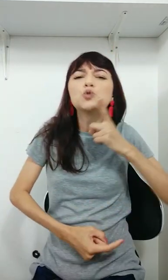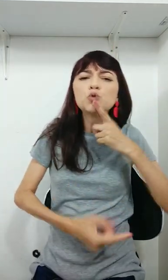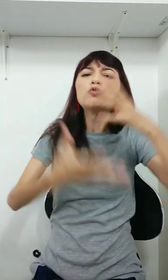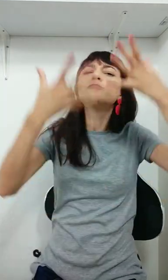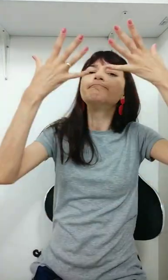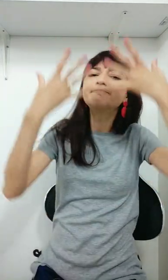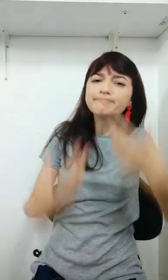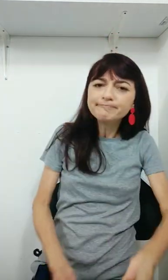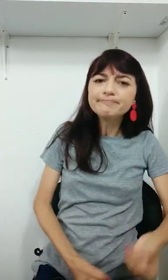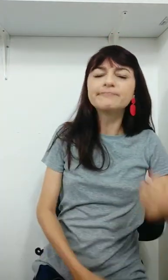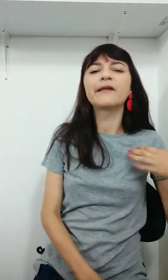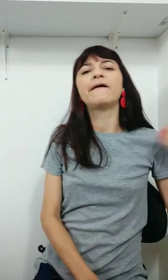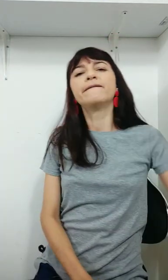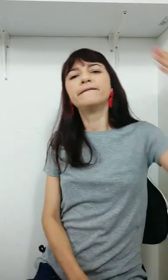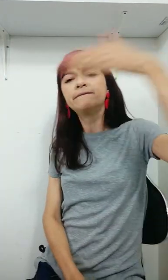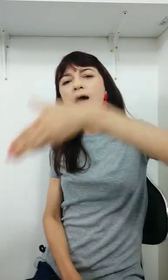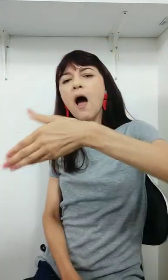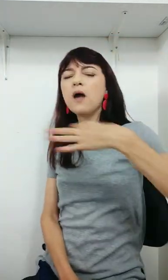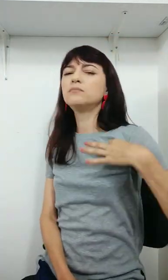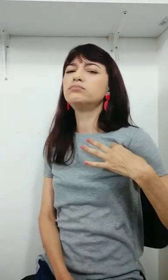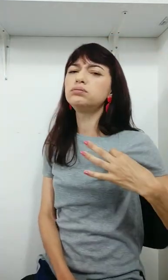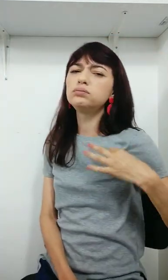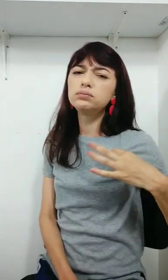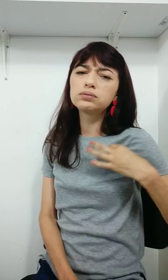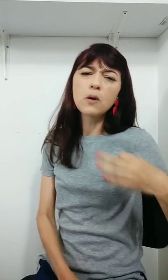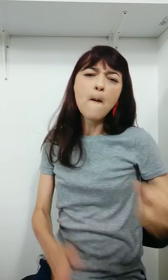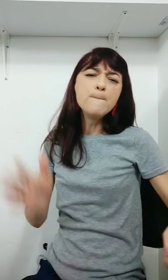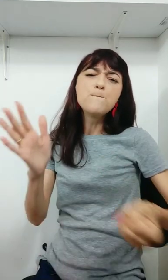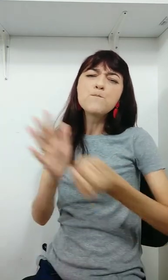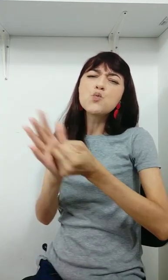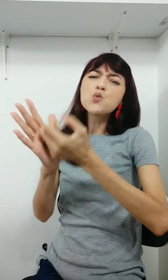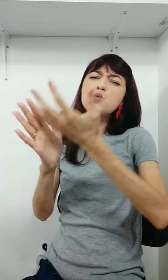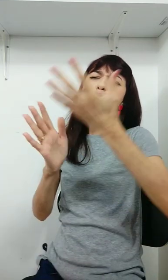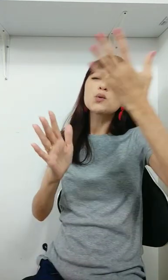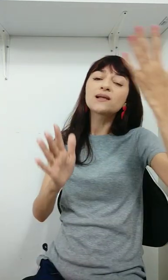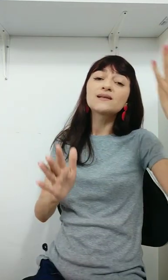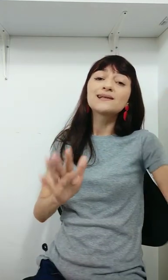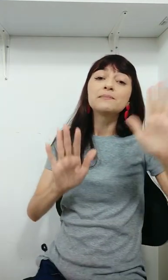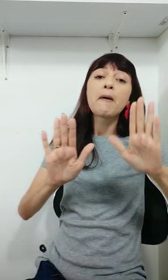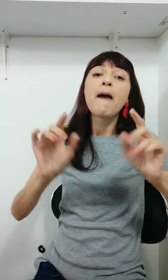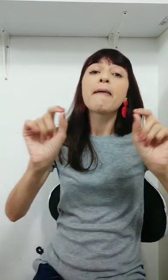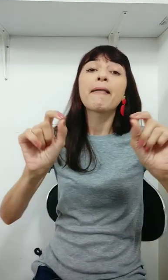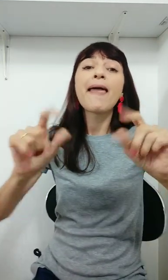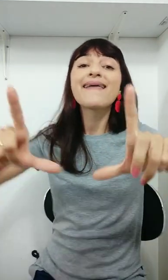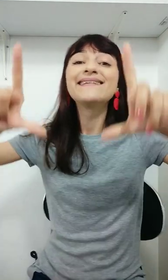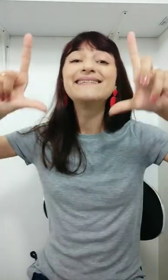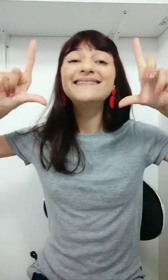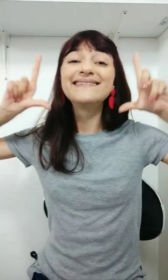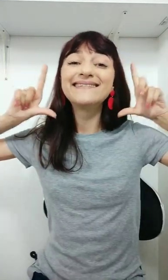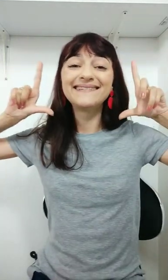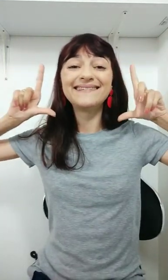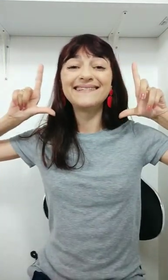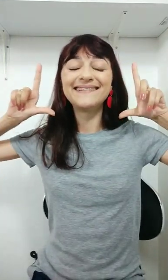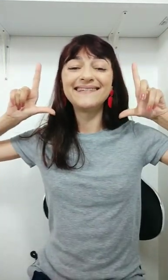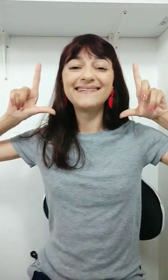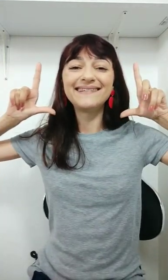gente? Foi só o ouvinte. E no caso, o surdo acabou não levando mérito nenhum. Eu já vi isso acontecer várias vezes, tá? Normalmente